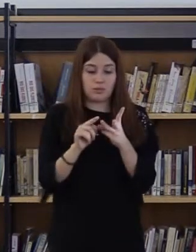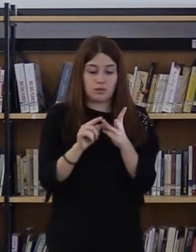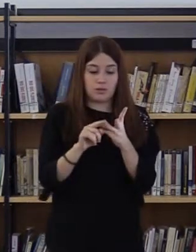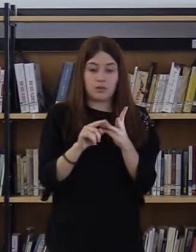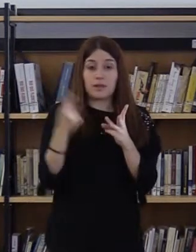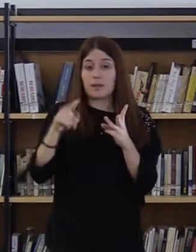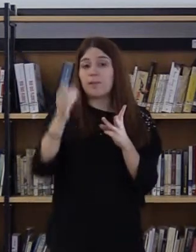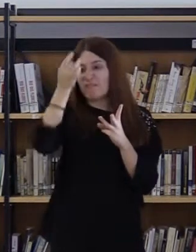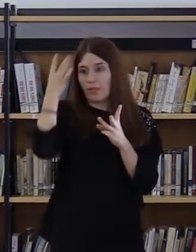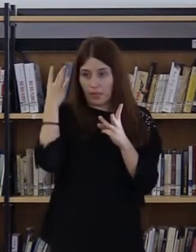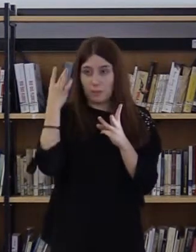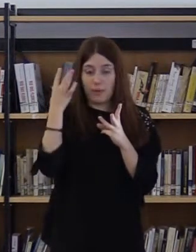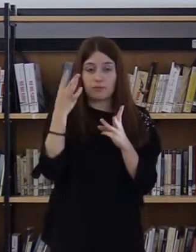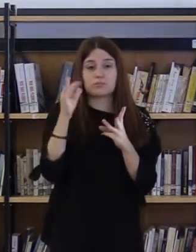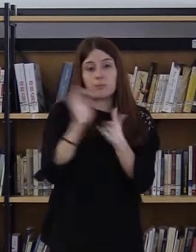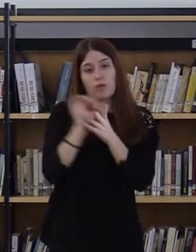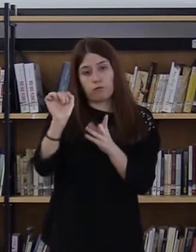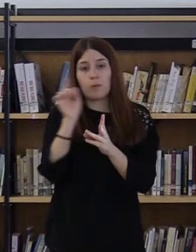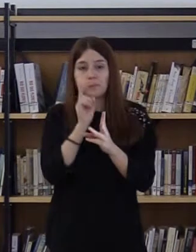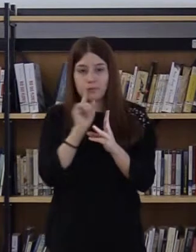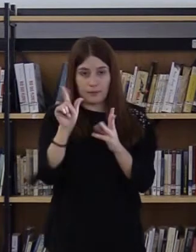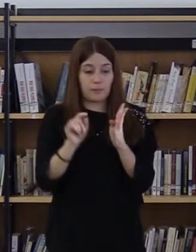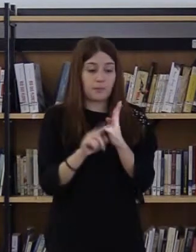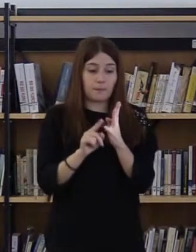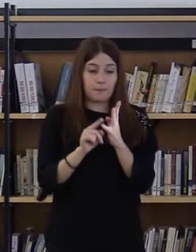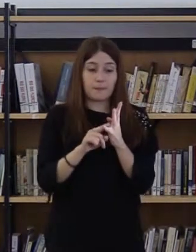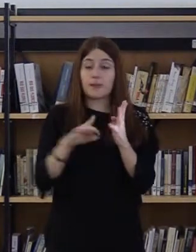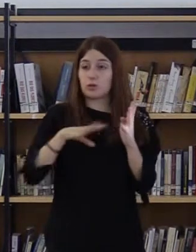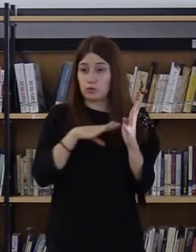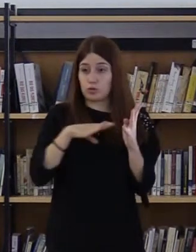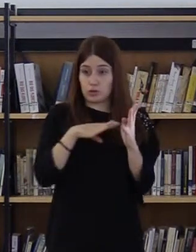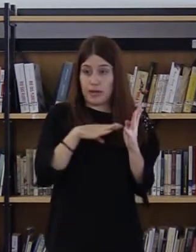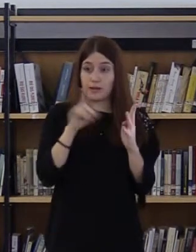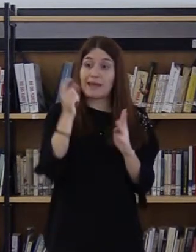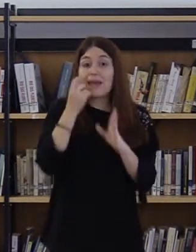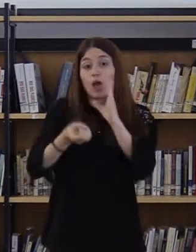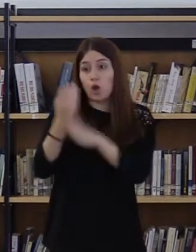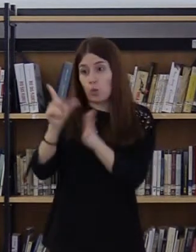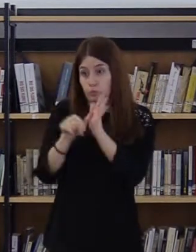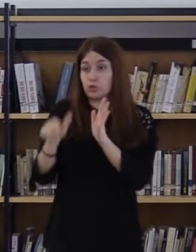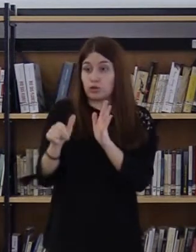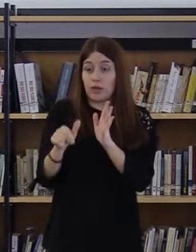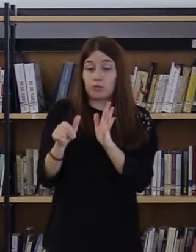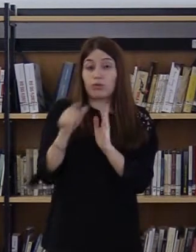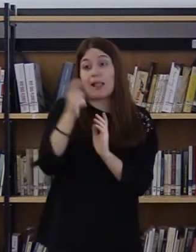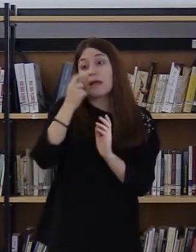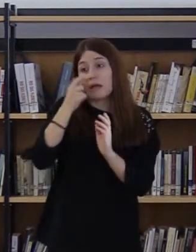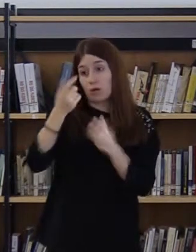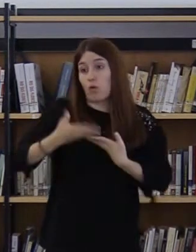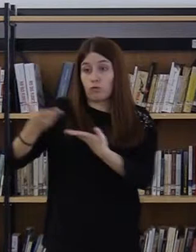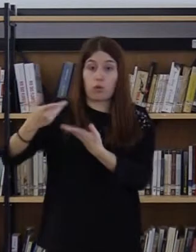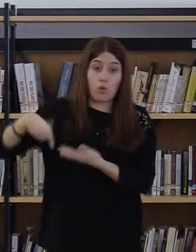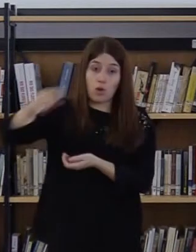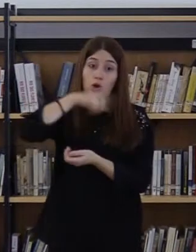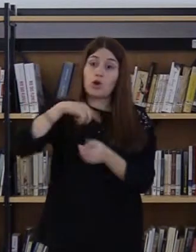temos também a Filipe, que o marido dela também é surdo, a Susana, que é a mentora do projeto, que foi ela quem nos convidou